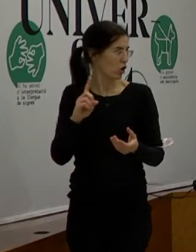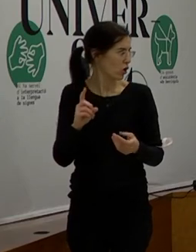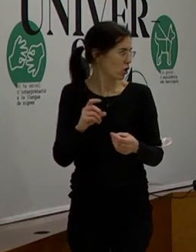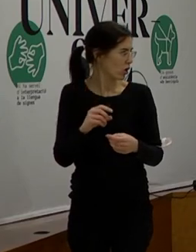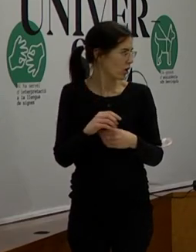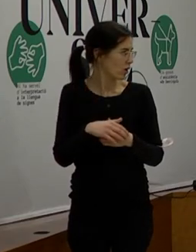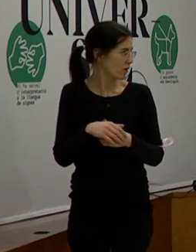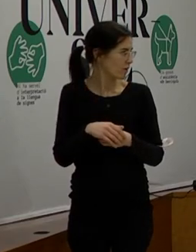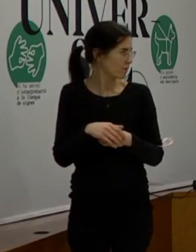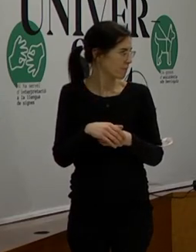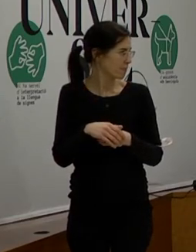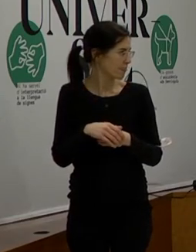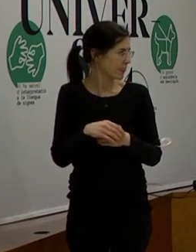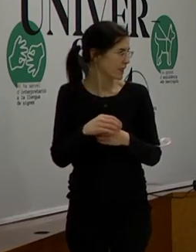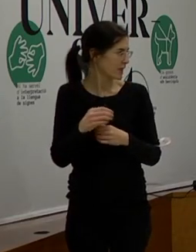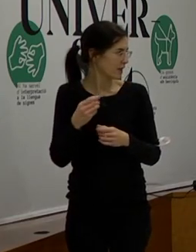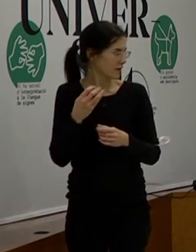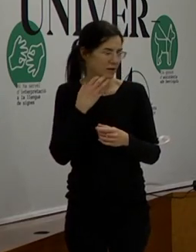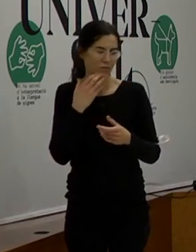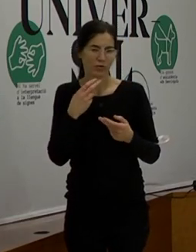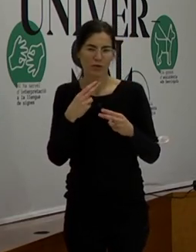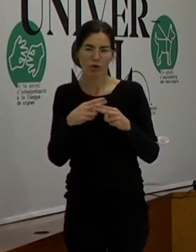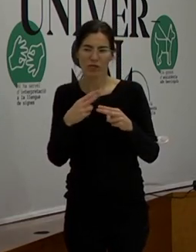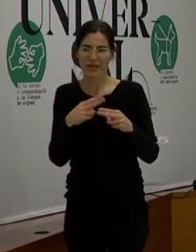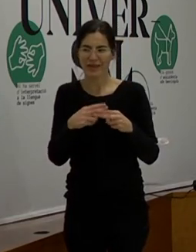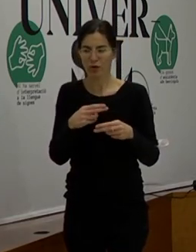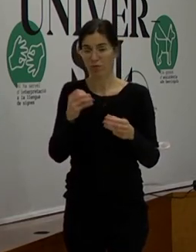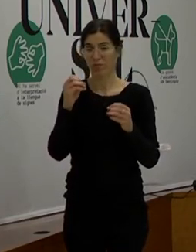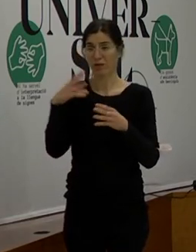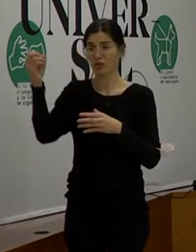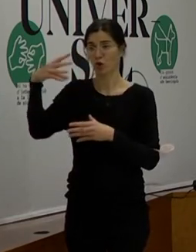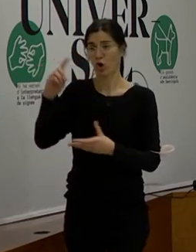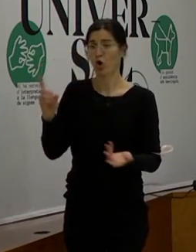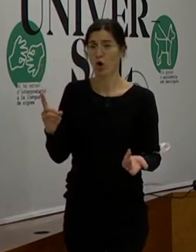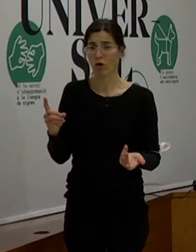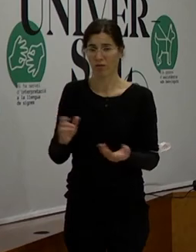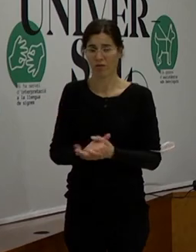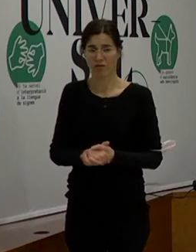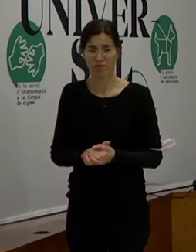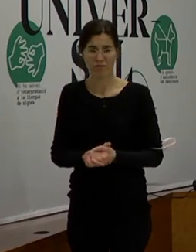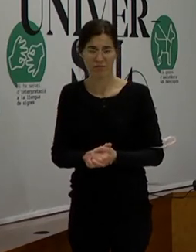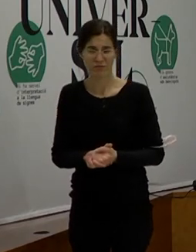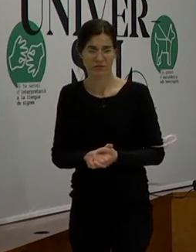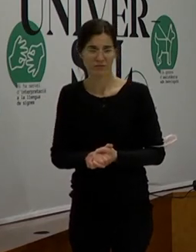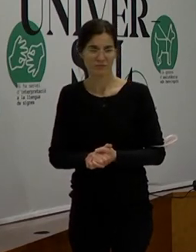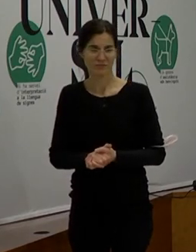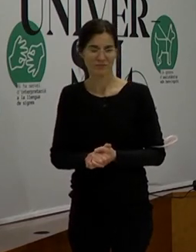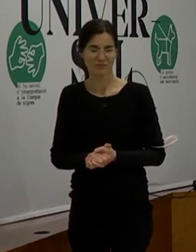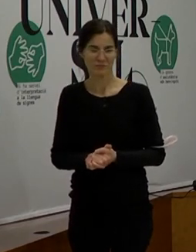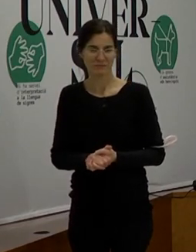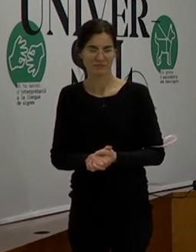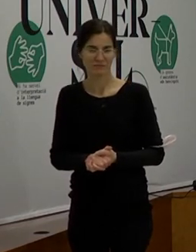coño, això, una maqueta de ferro, no me la posis al sol, vale? Endavant.